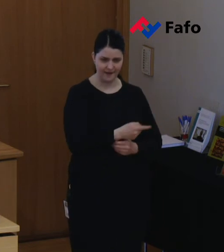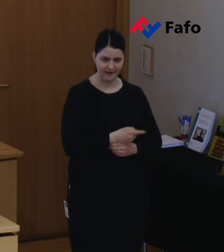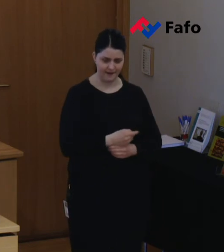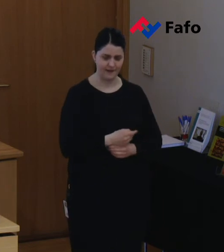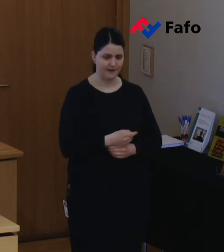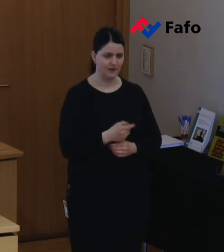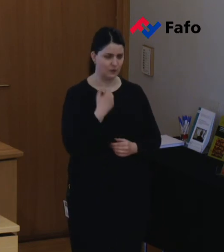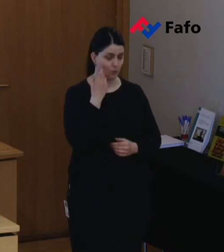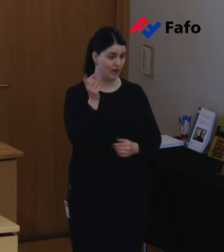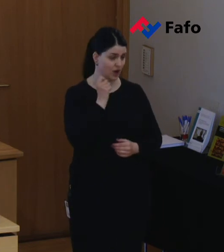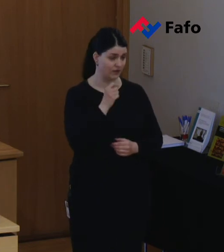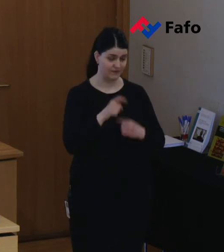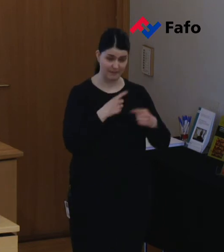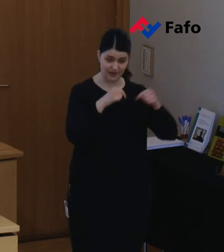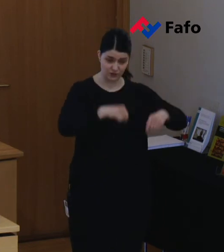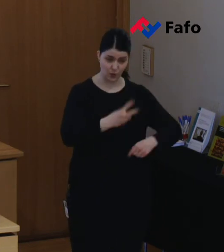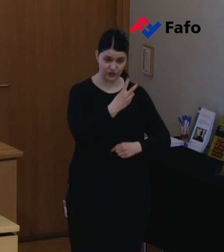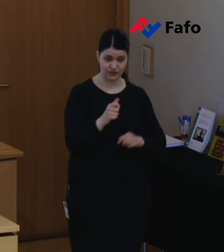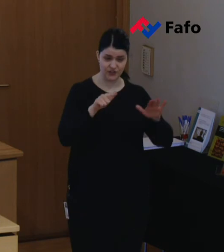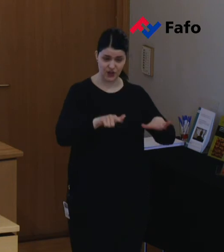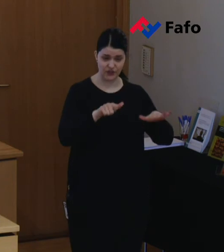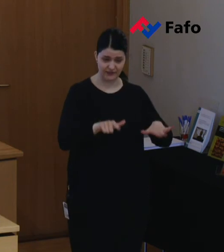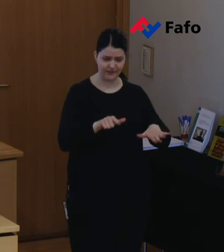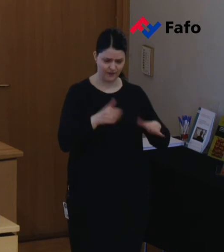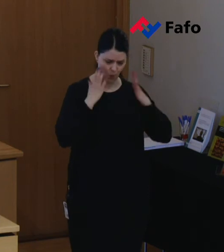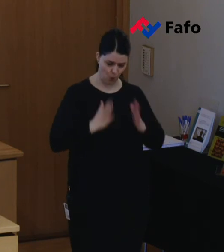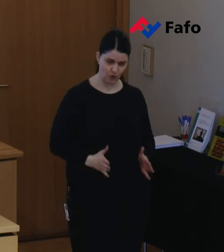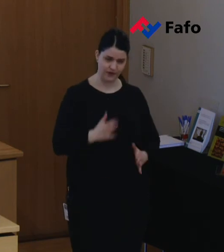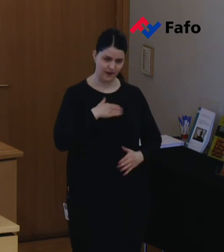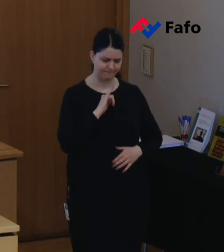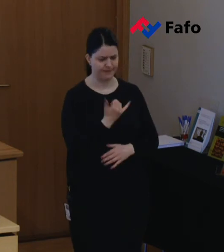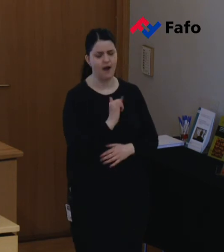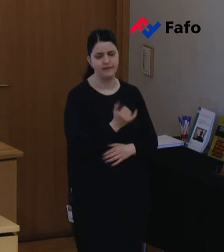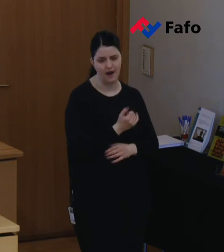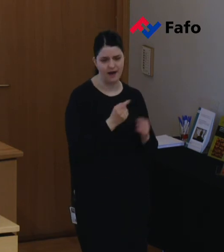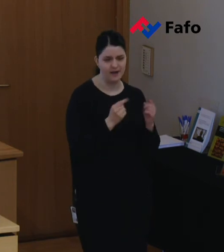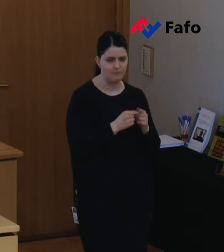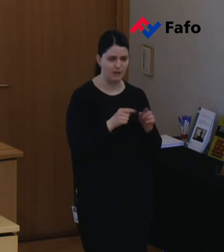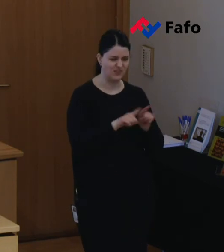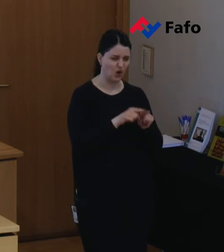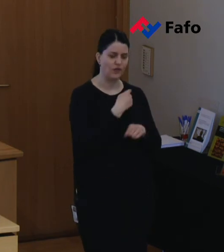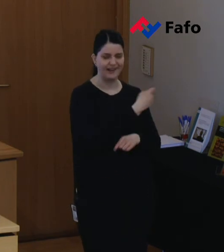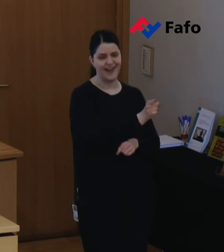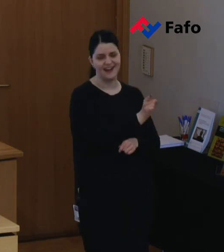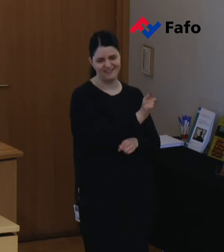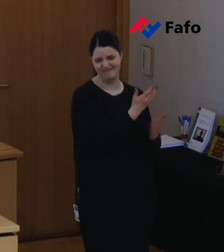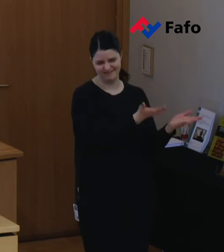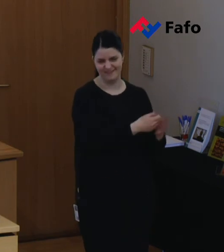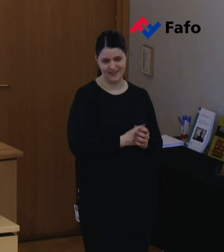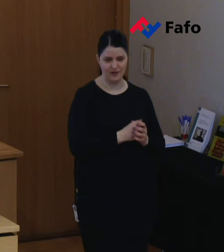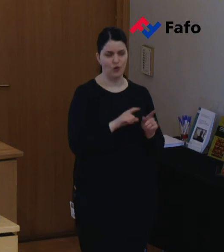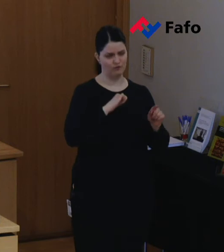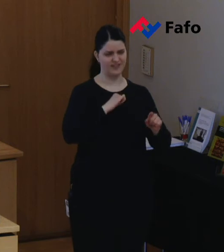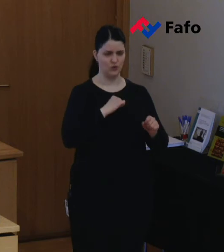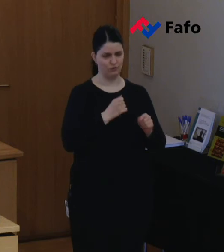Det er enda i 2017 så er det en holdning at det er ja, men som man reder, så liker man. Og den